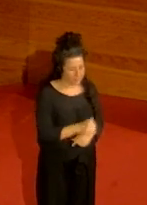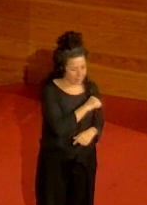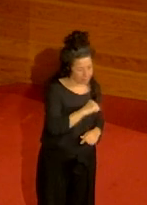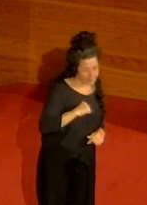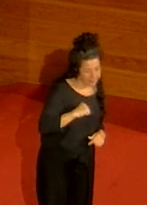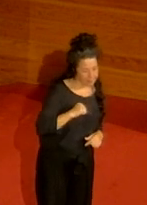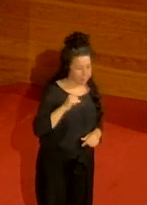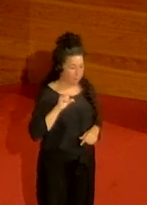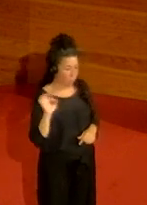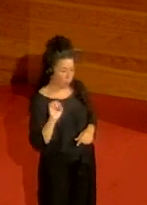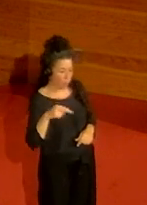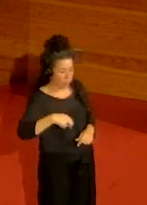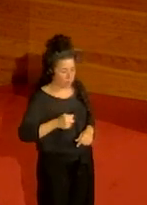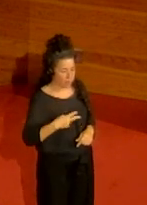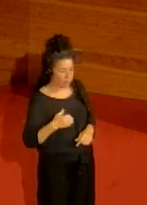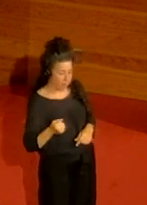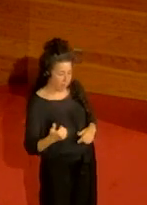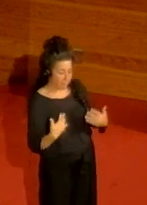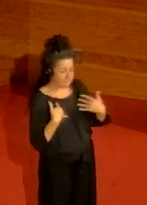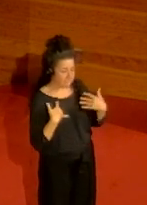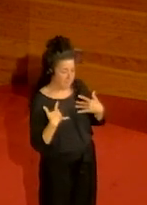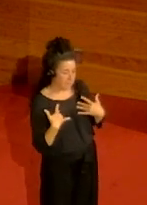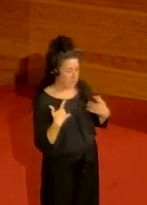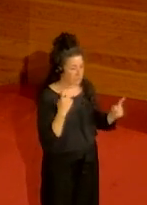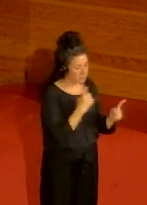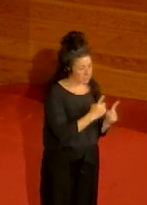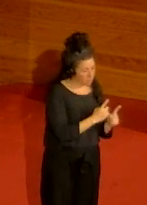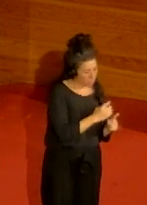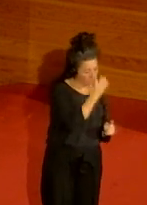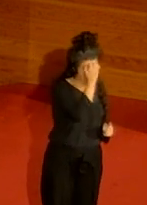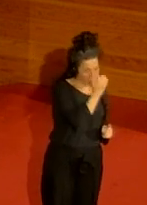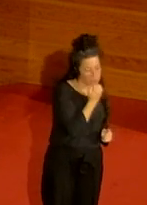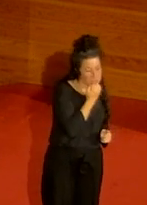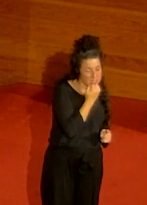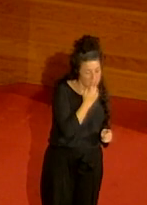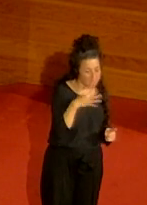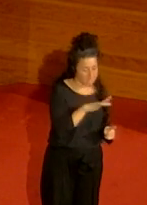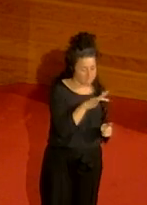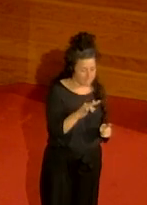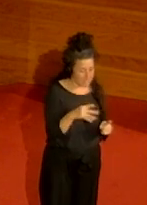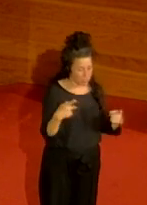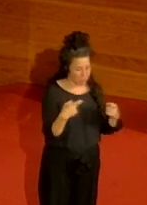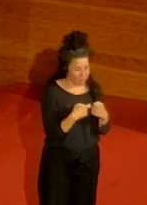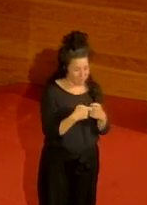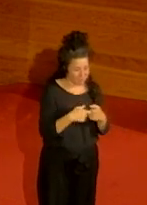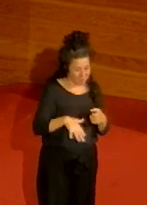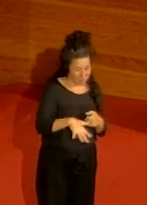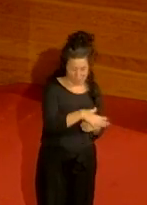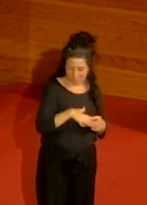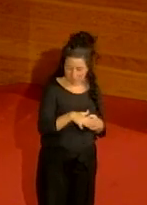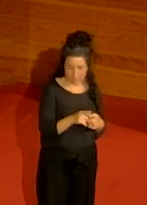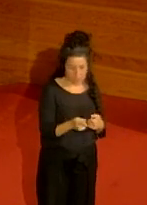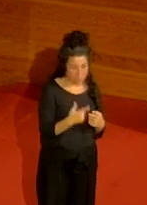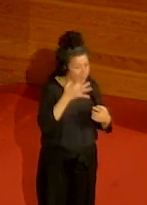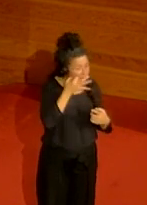versus terrorista y una guerra demográfica por eso esta realidad de un estado de la